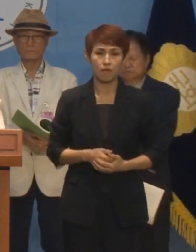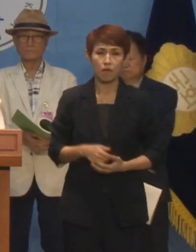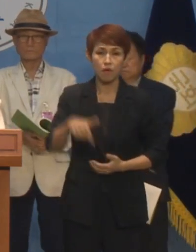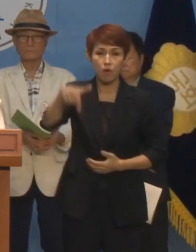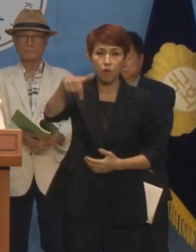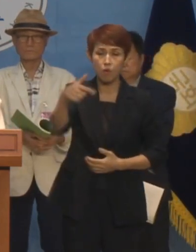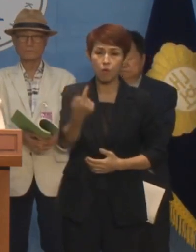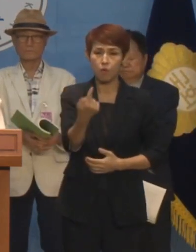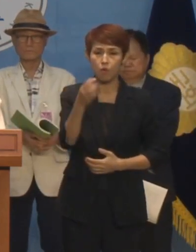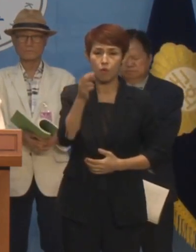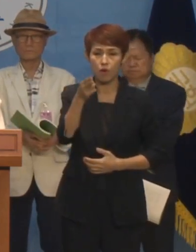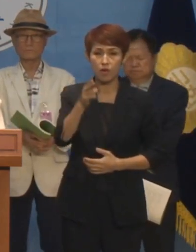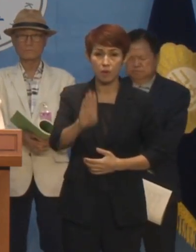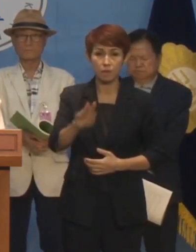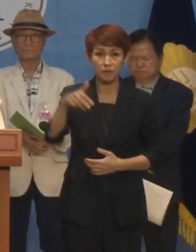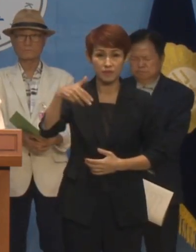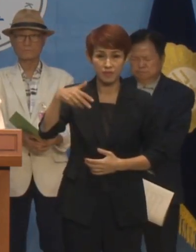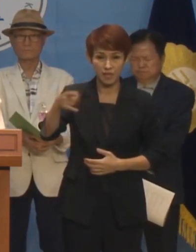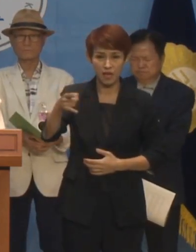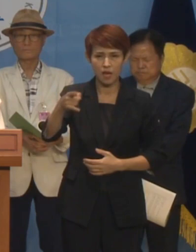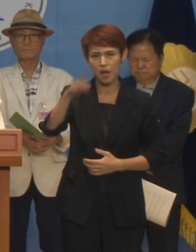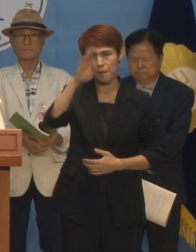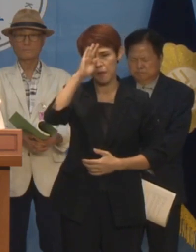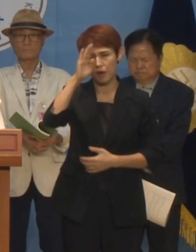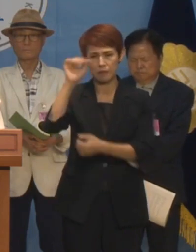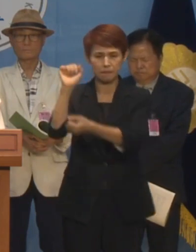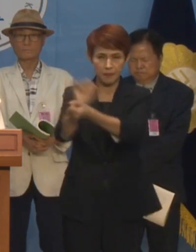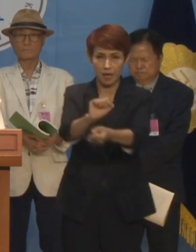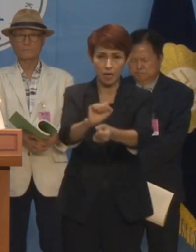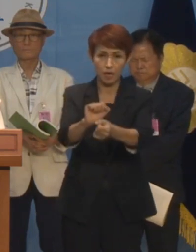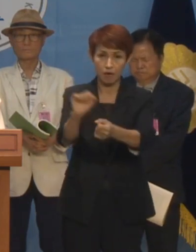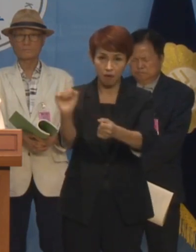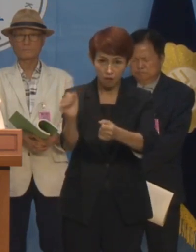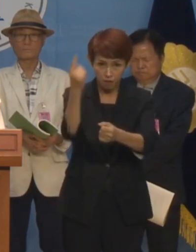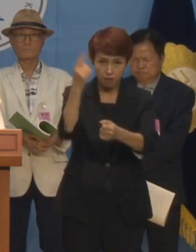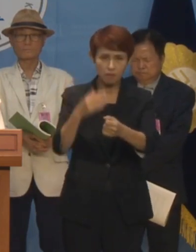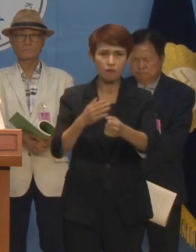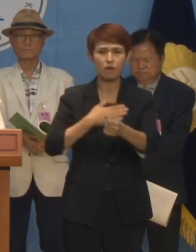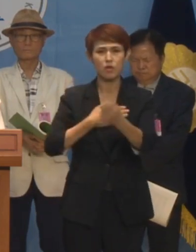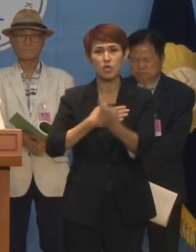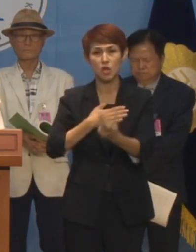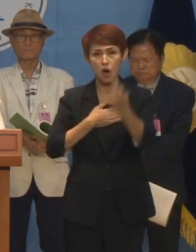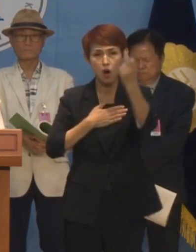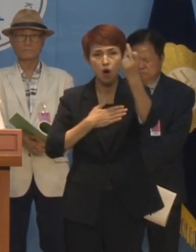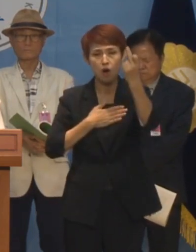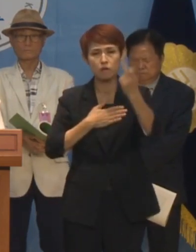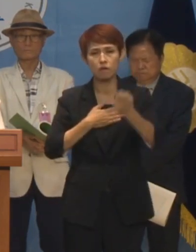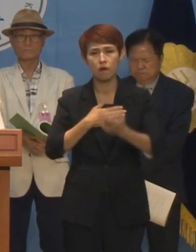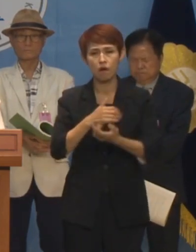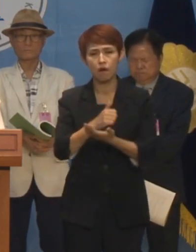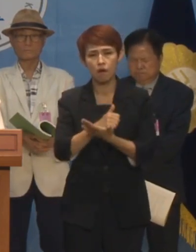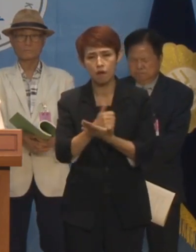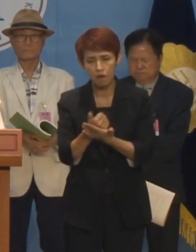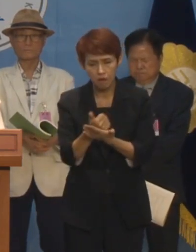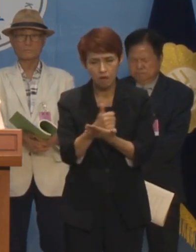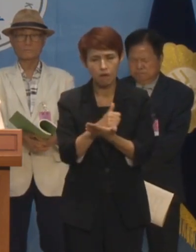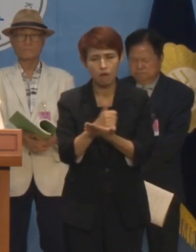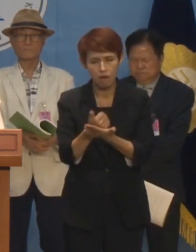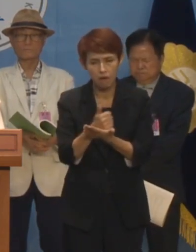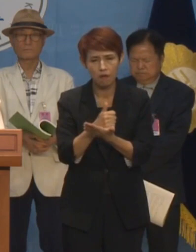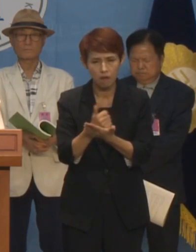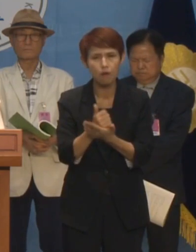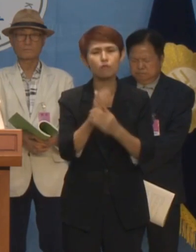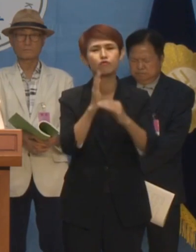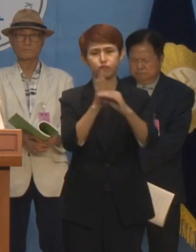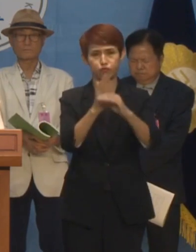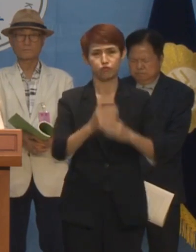그 질병에 노출돼서 지금도 오늘날 하면서 겨우 생명을 이어가고 있습니다.